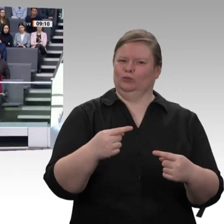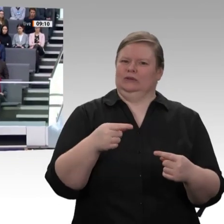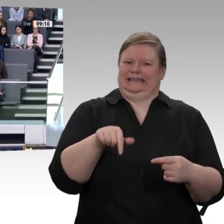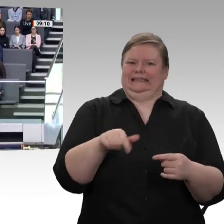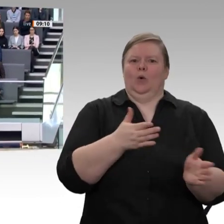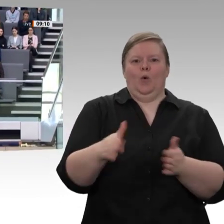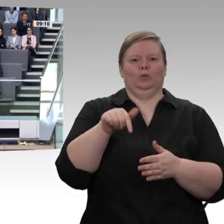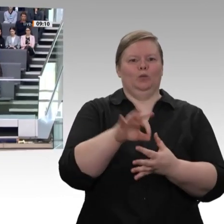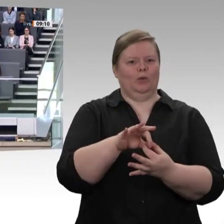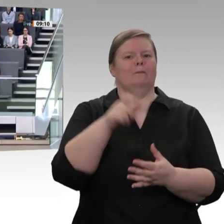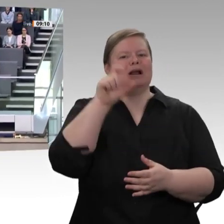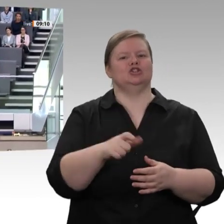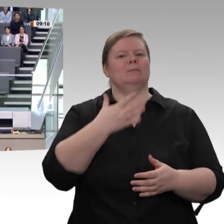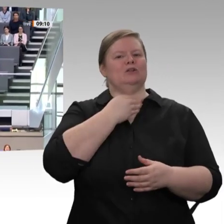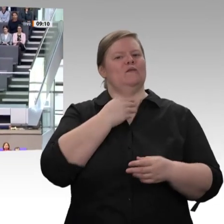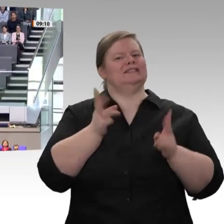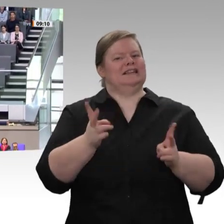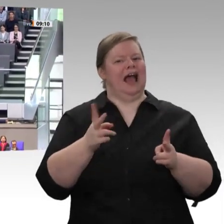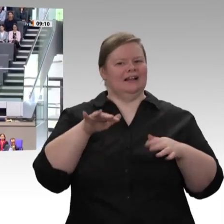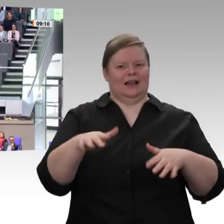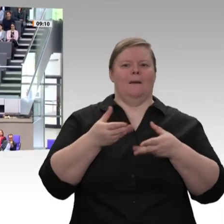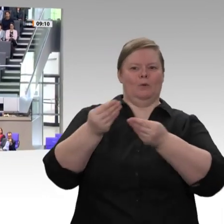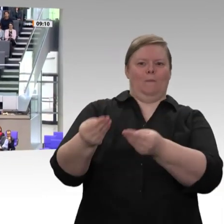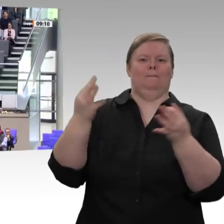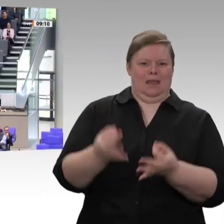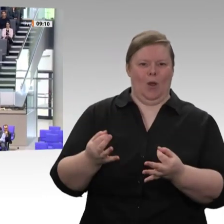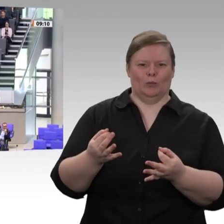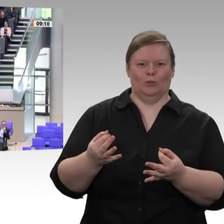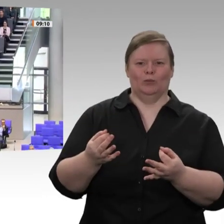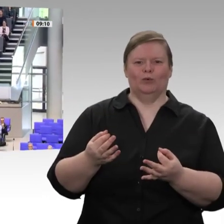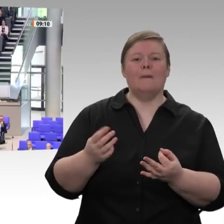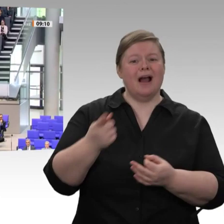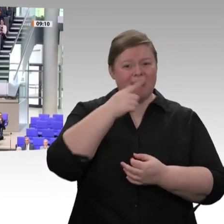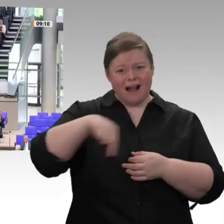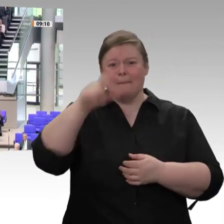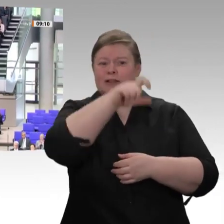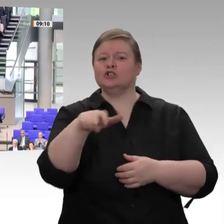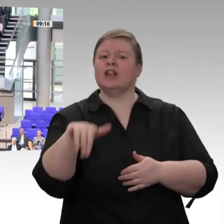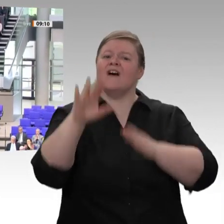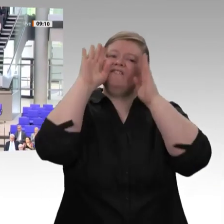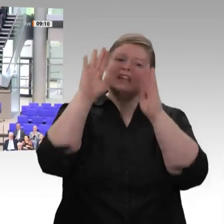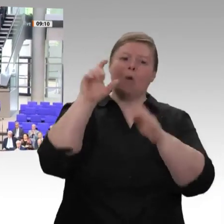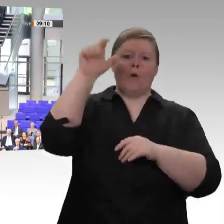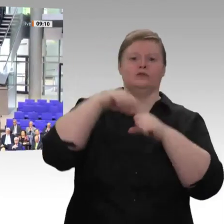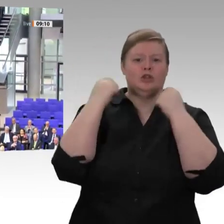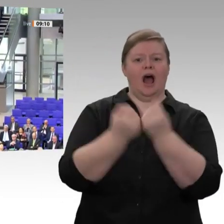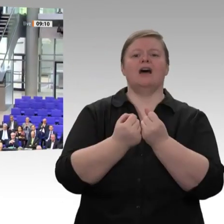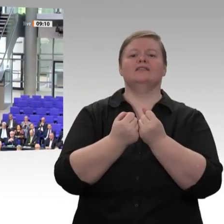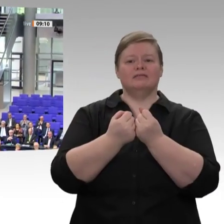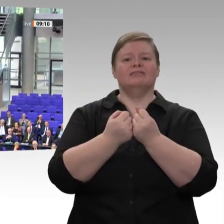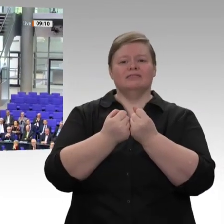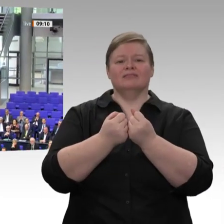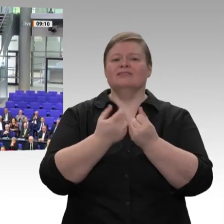erneut gesellschaftlich ausgegrenzt sehen, und auch denen, die durch ein empfundenes zu viel